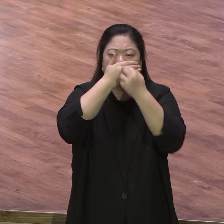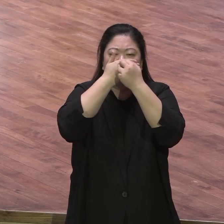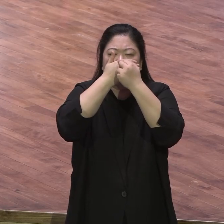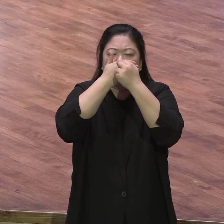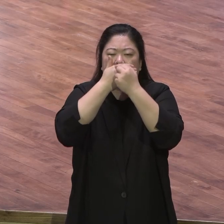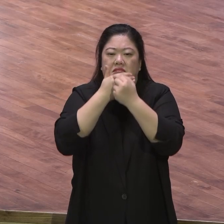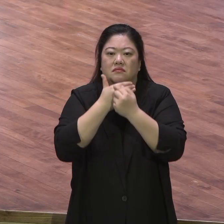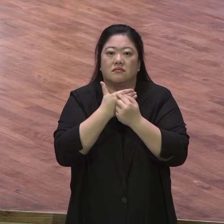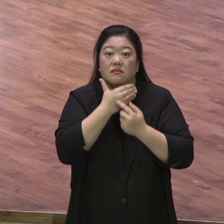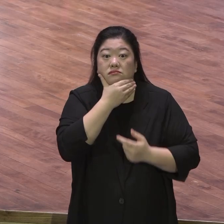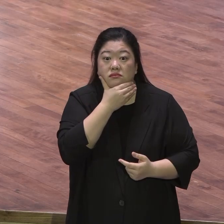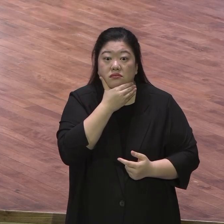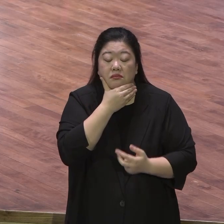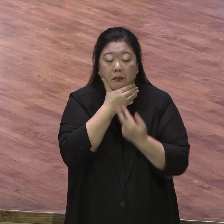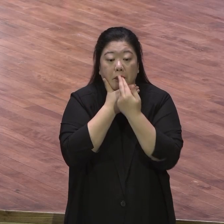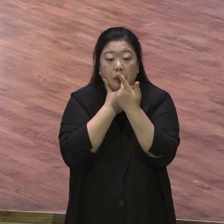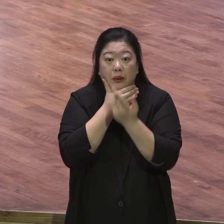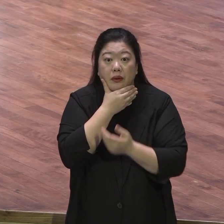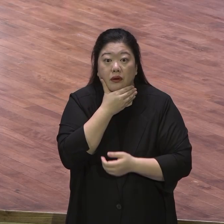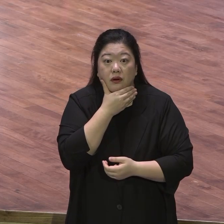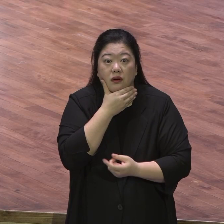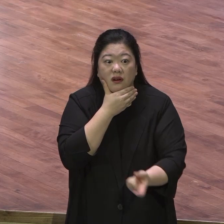침대버립니다 수나 많아지요